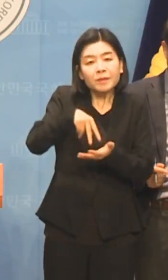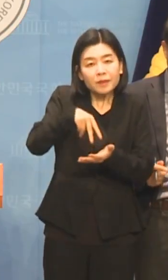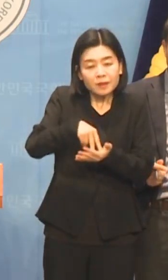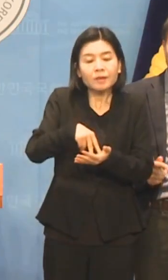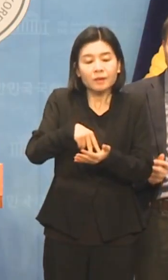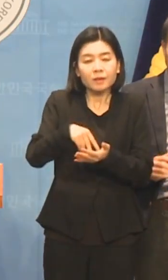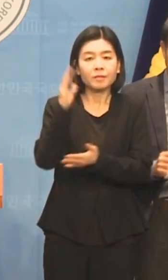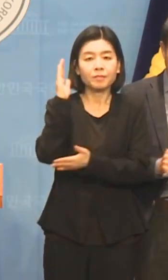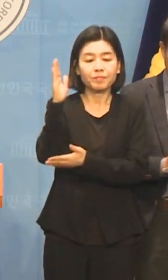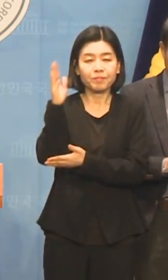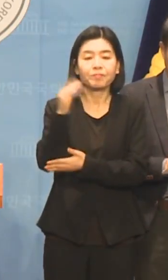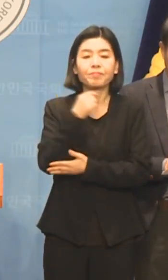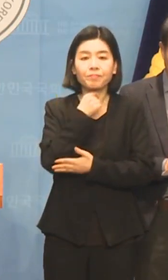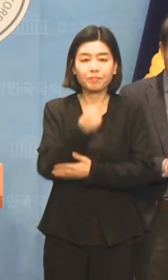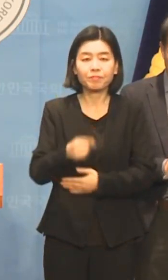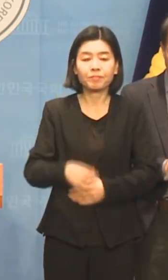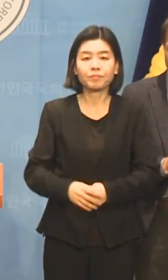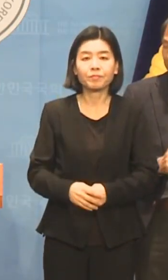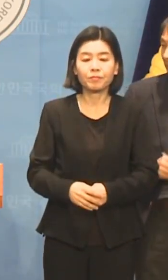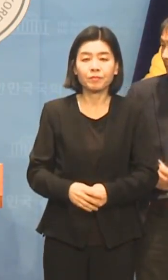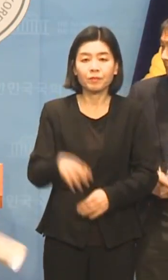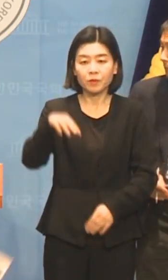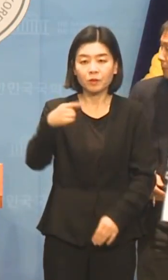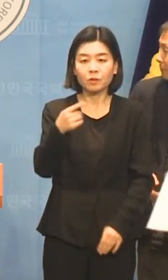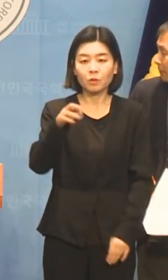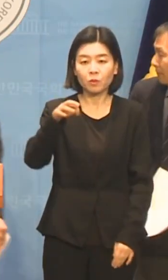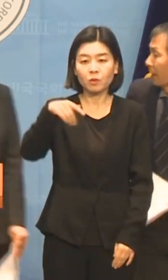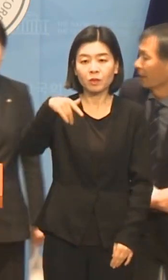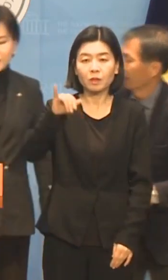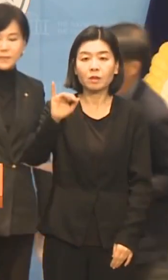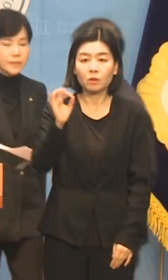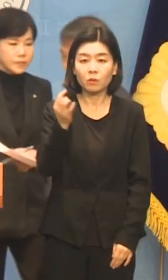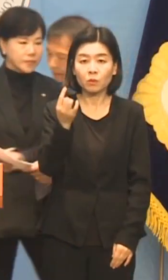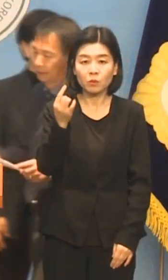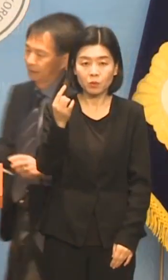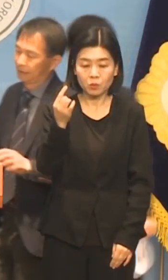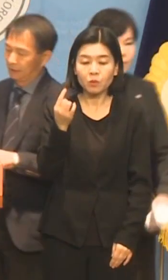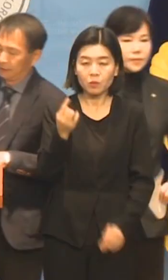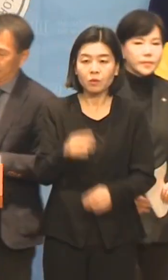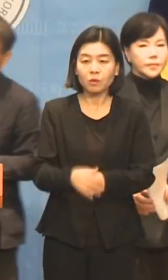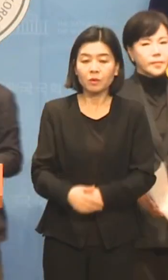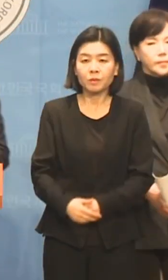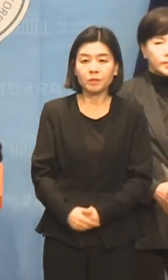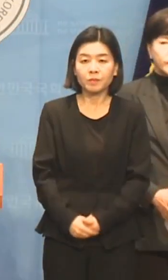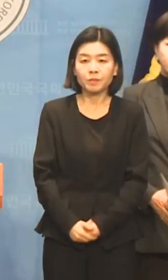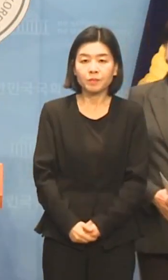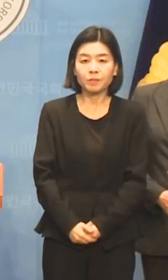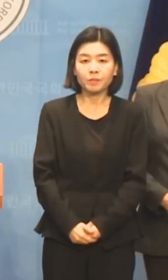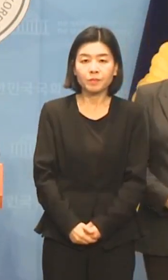네, 먼저 우리 송기호 위원님 말씀 발표하겠습니다.